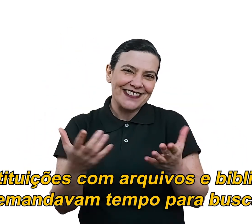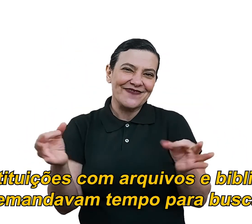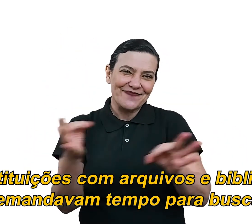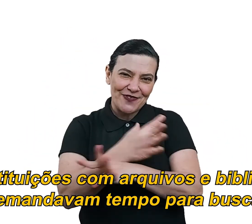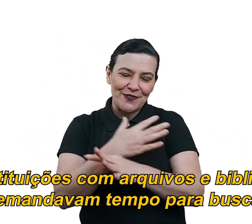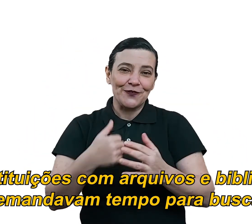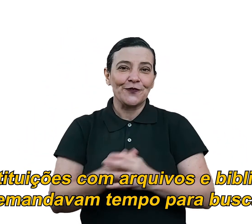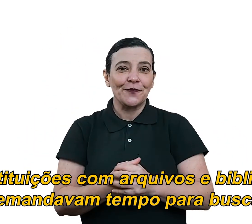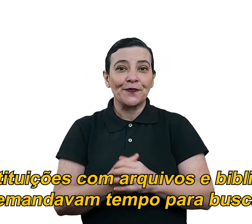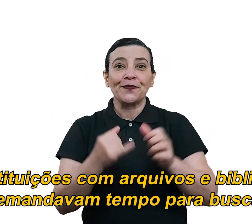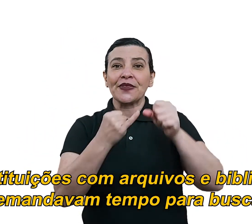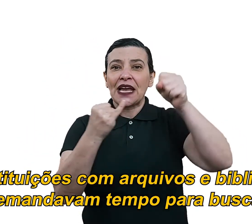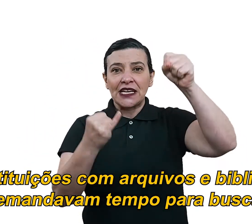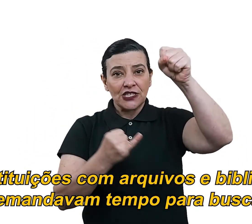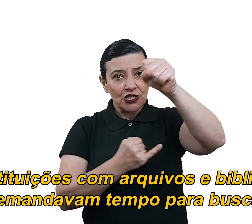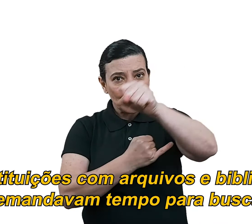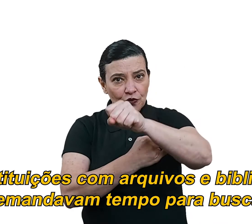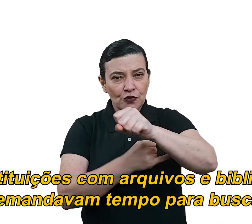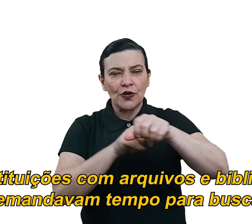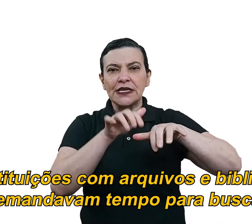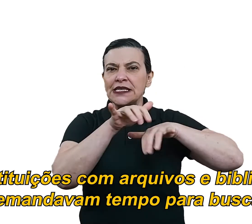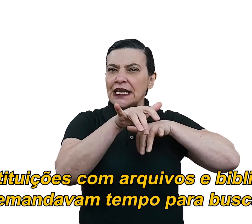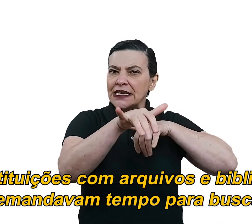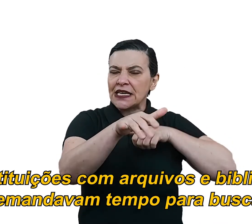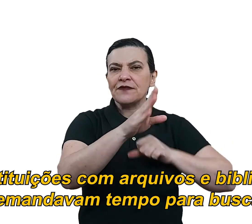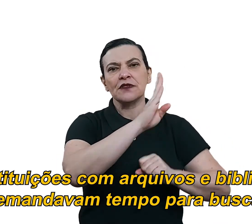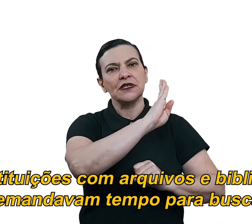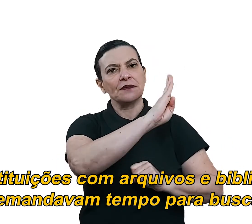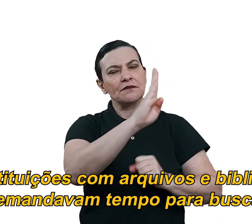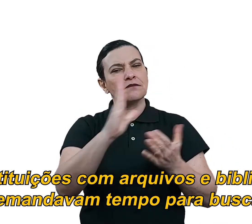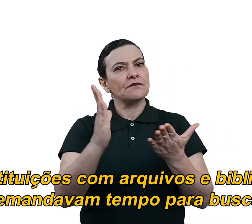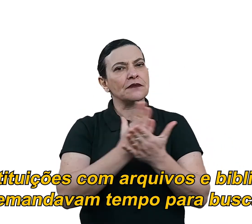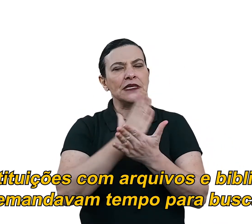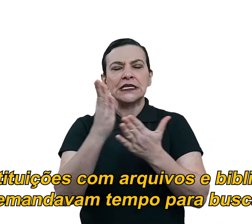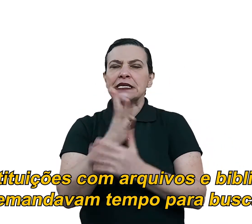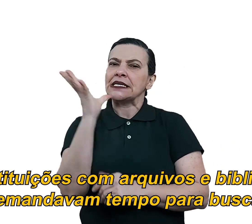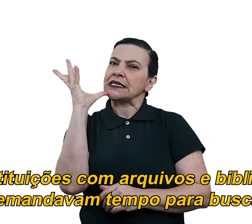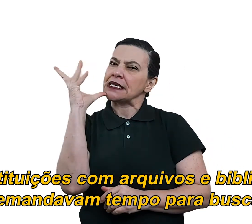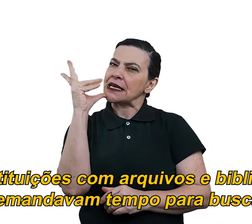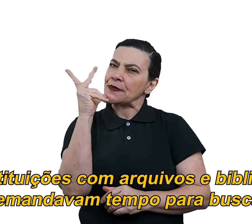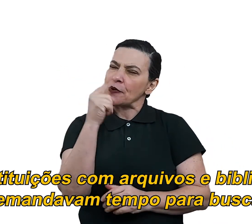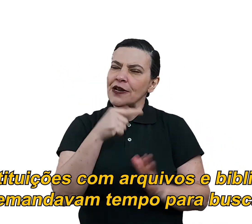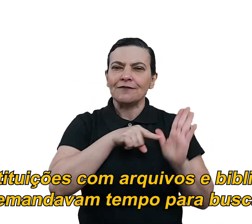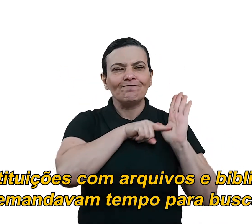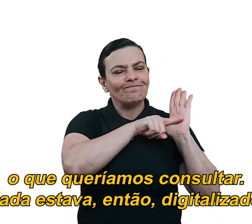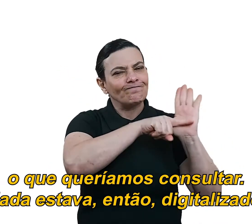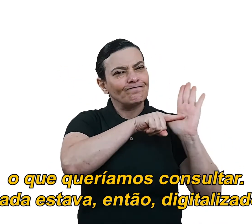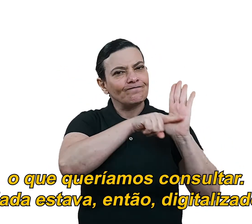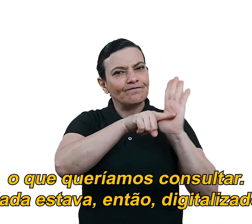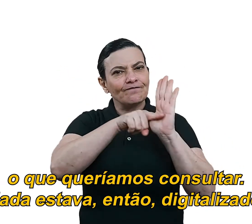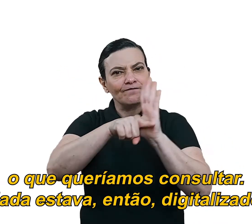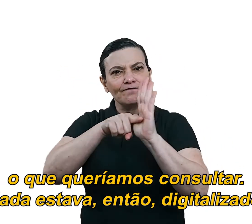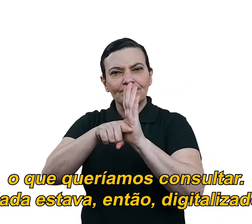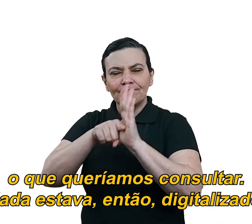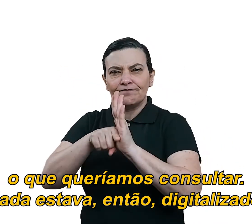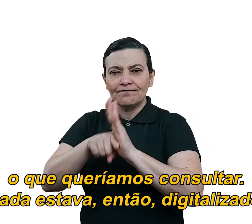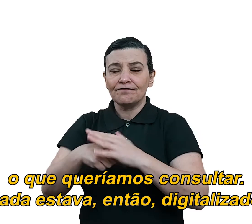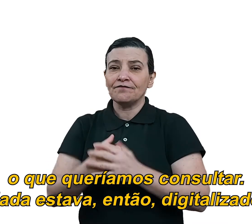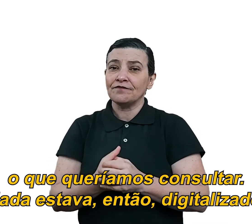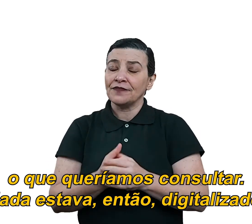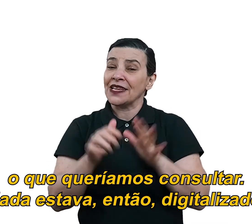dias. As instituições, como arquivos e bibliotecas, demandavam tempo para buscar o que queríamos